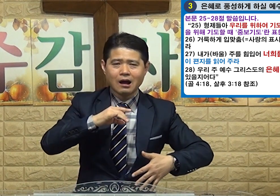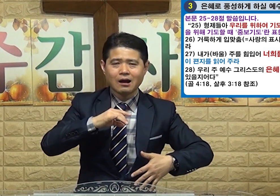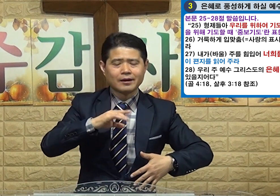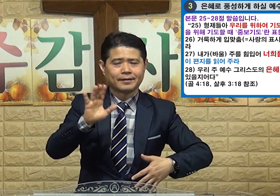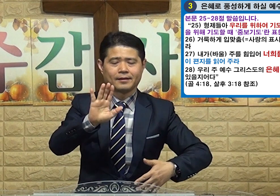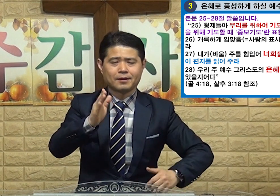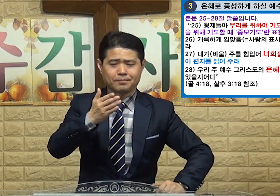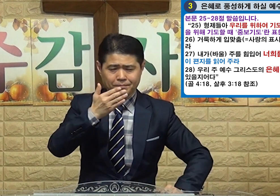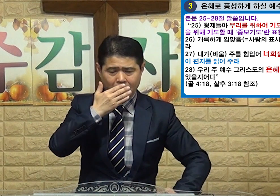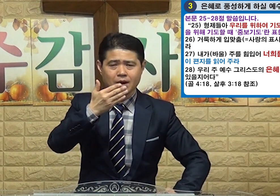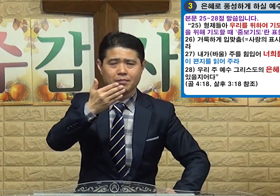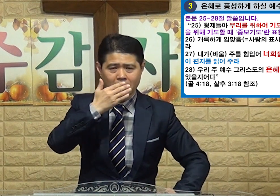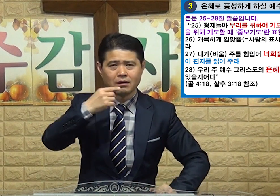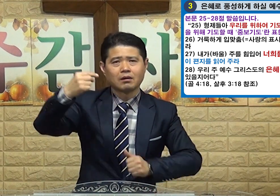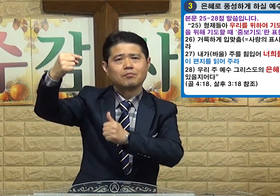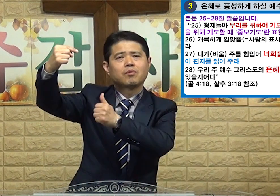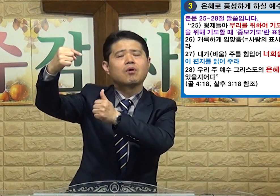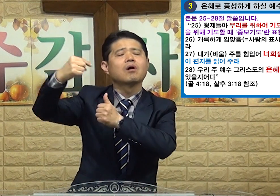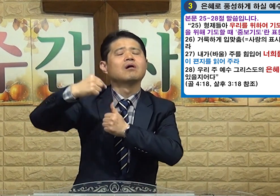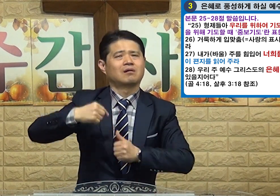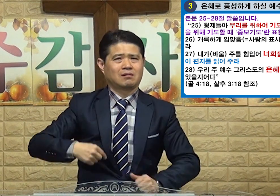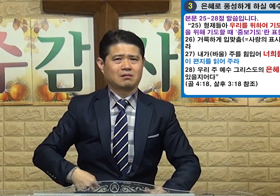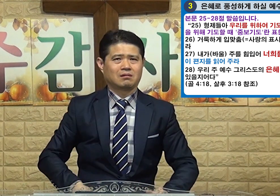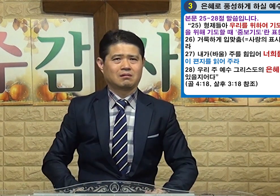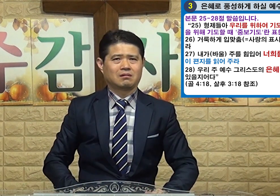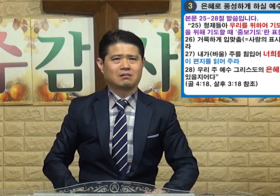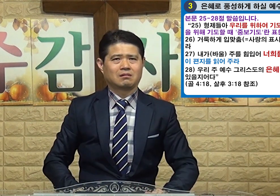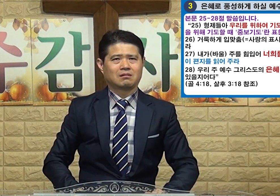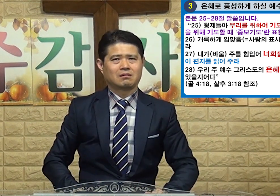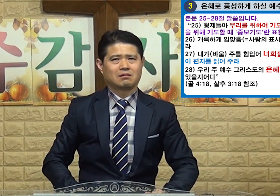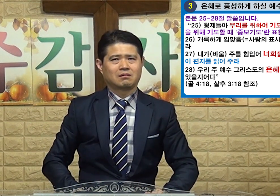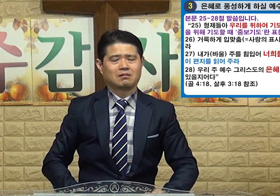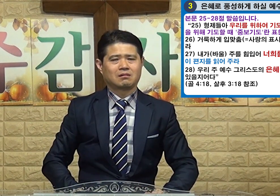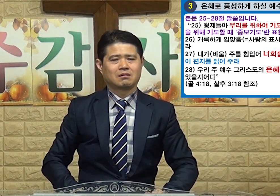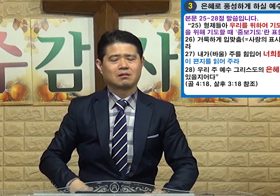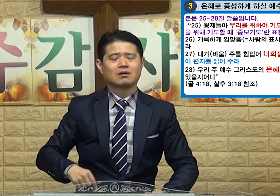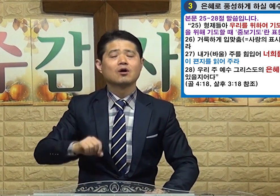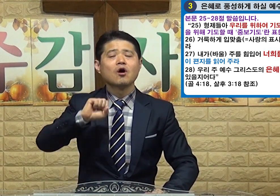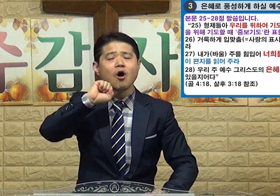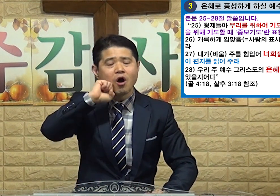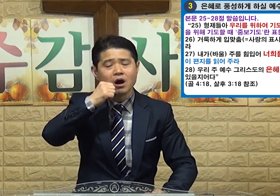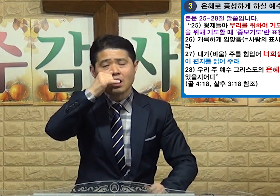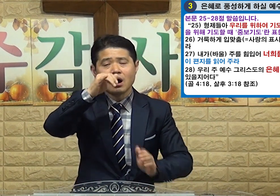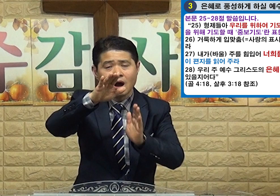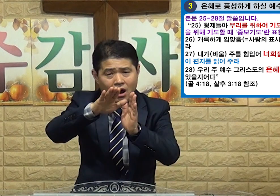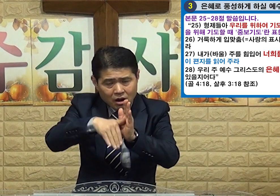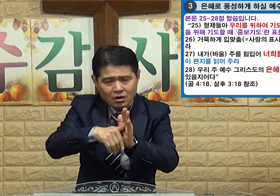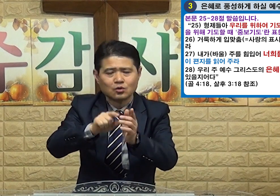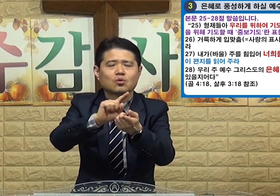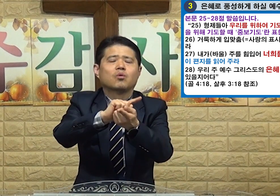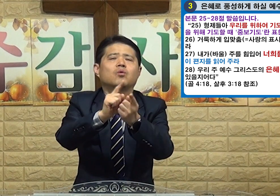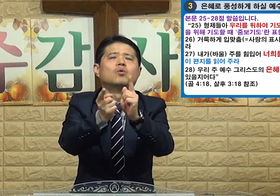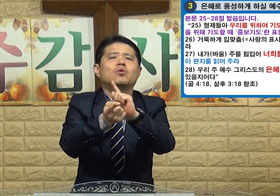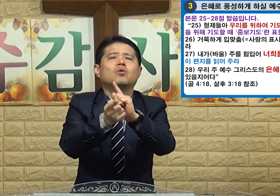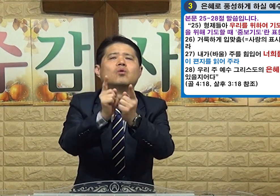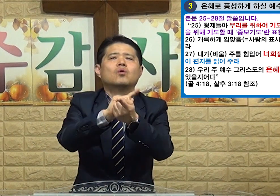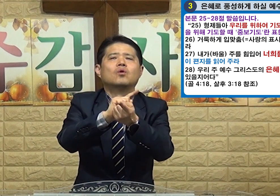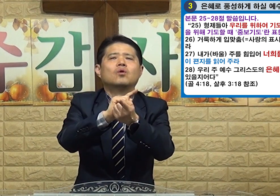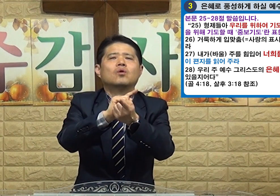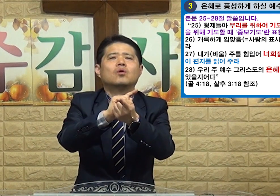못하면서 전할 수만 없었을 것 같았는데 아버지께서 계속 저한테 명하셨던 것입니다. 그렇게 어려운 순간에